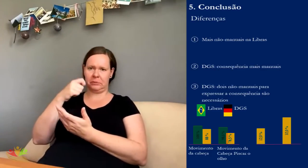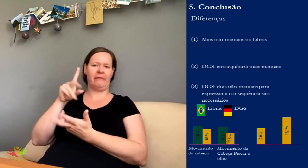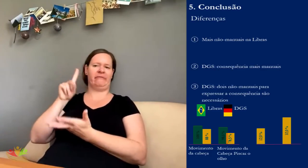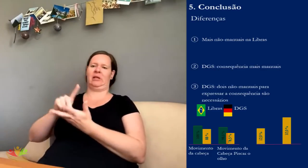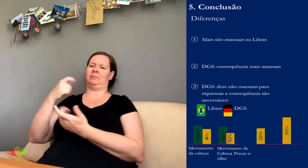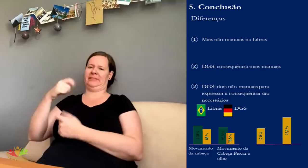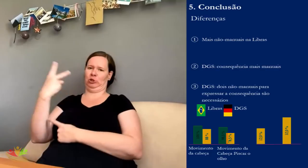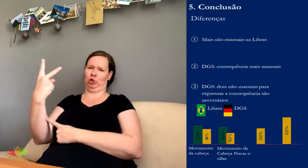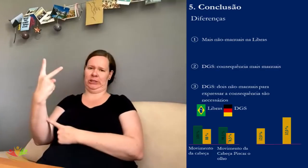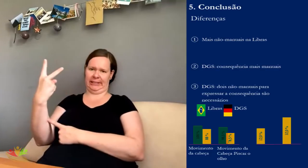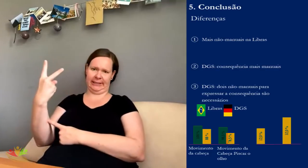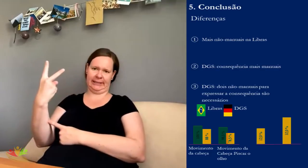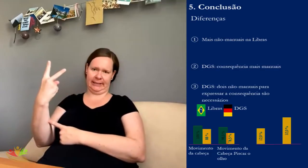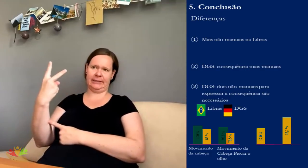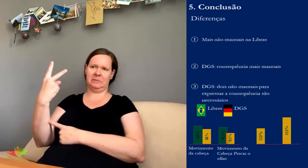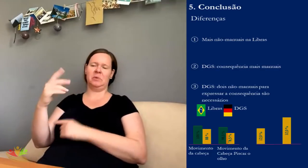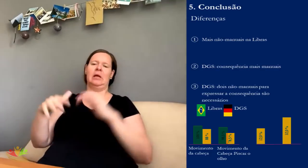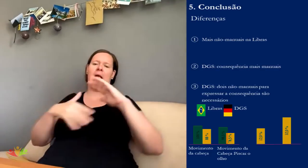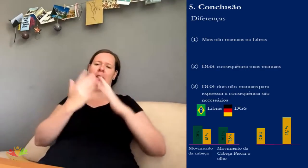E por fim,